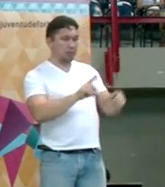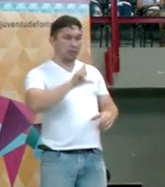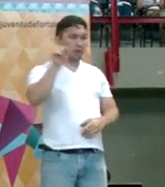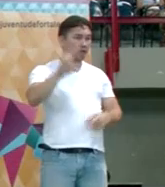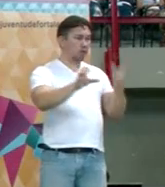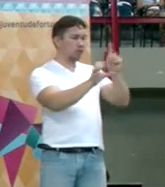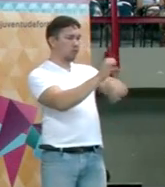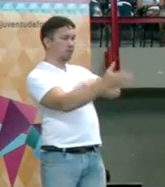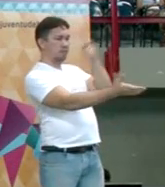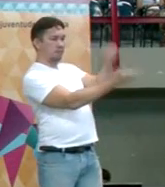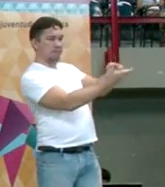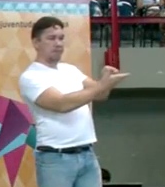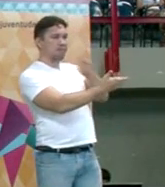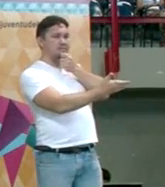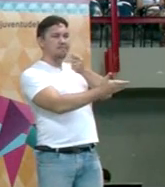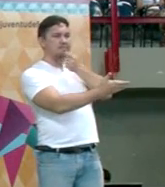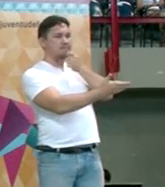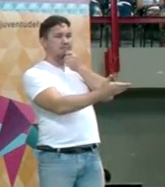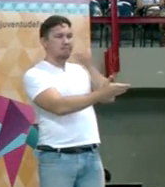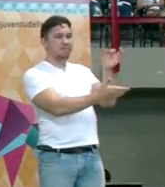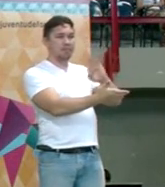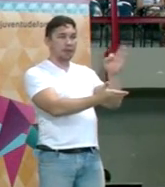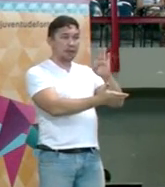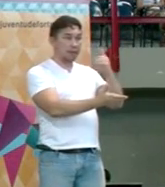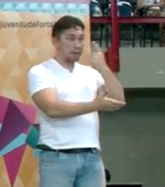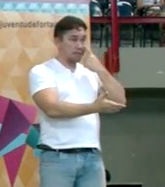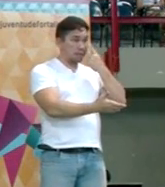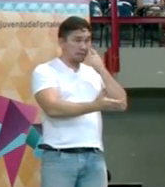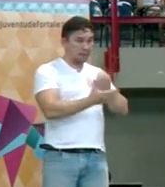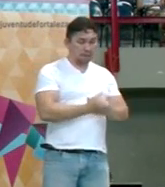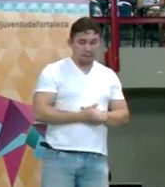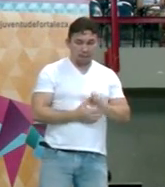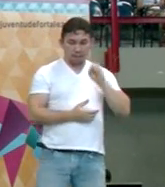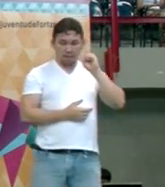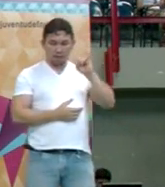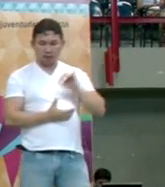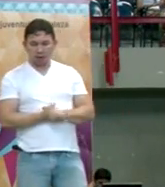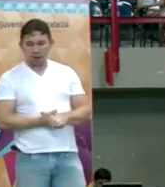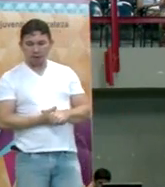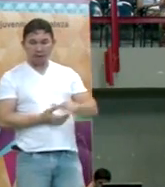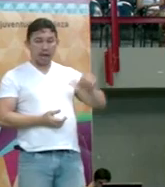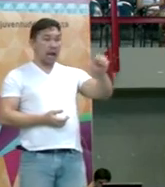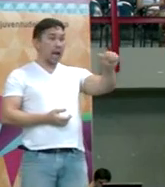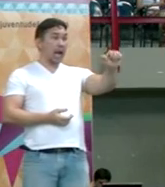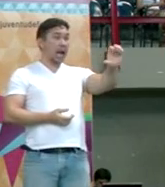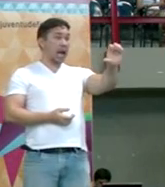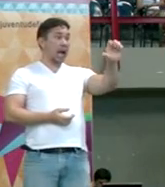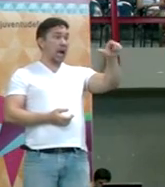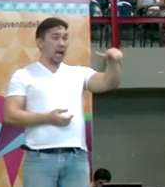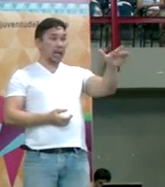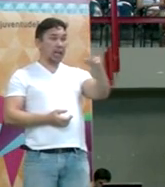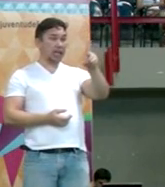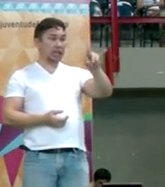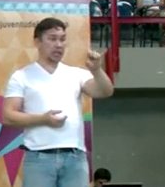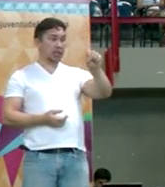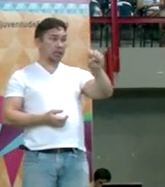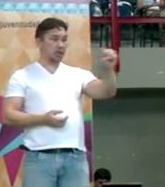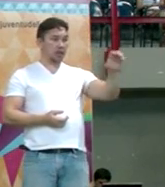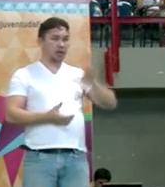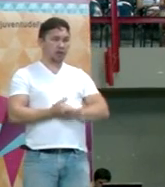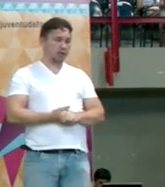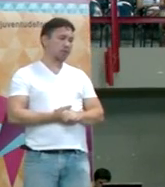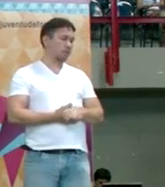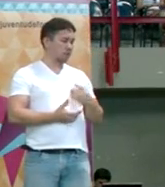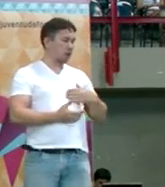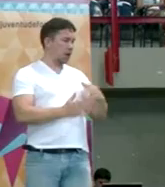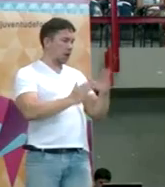com o proprietário do prédio. Se eu quiser deixar só o além disso, o inquilino desocupou o imóvel, vírgula,